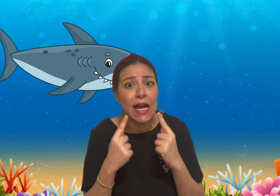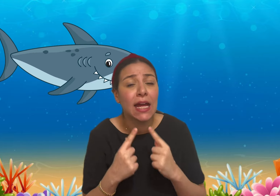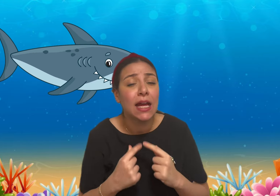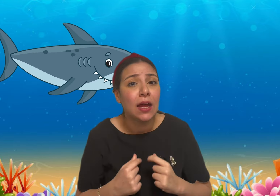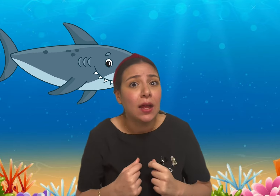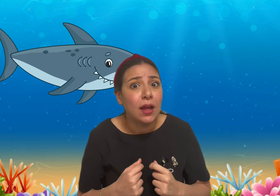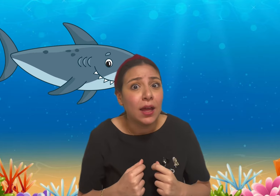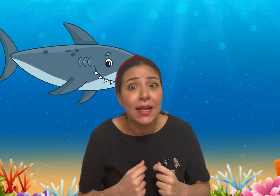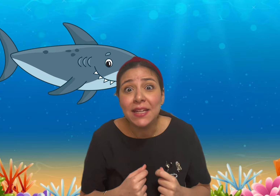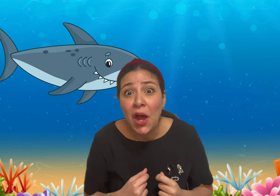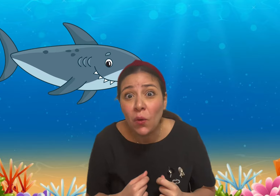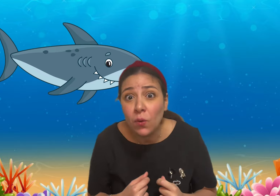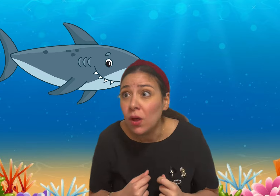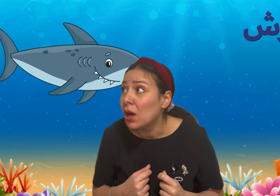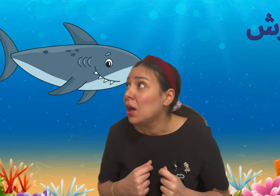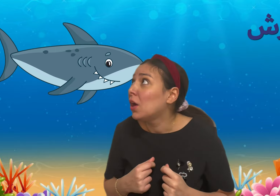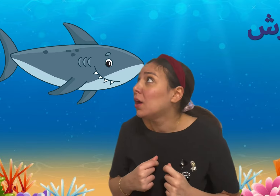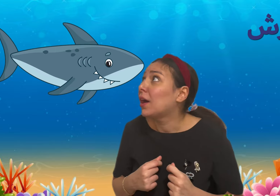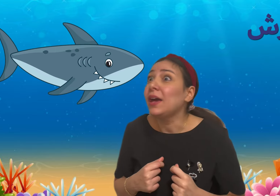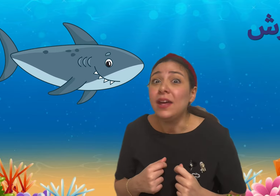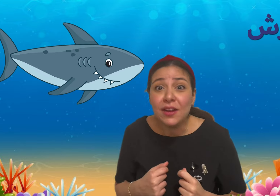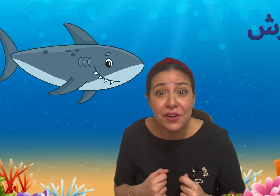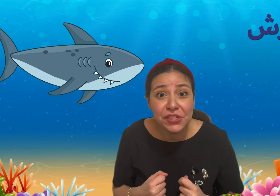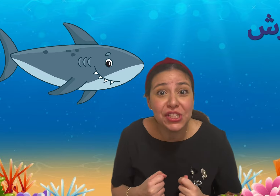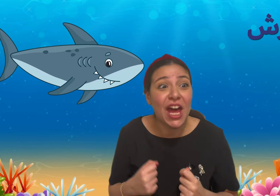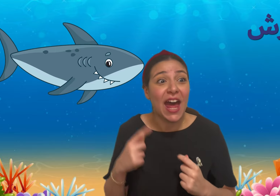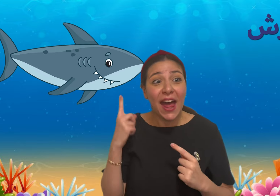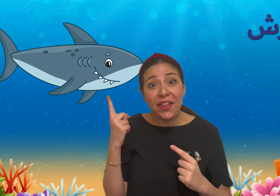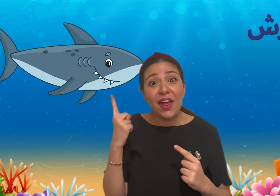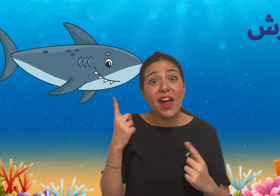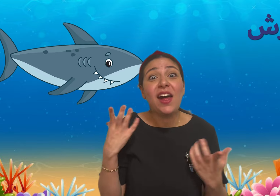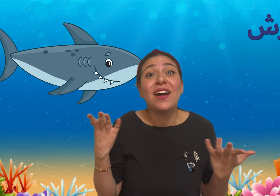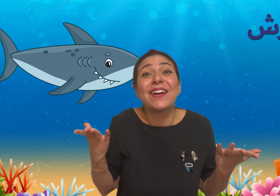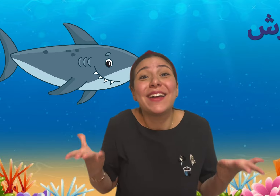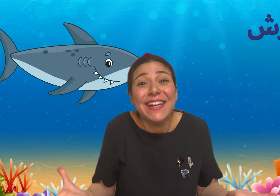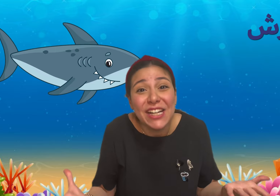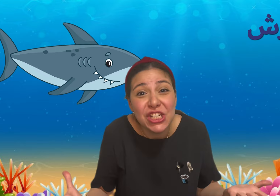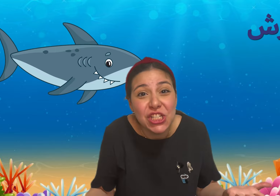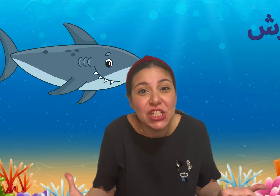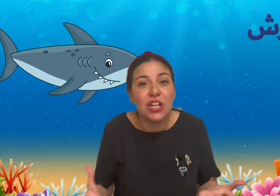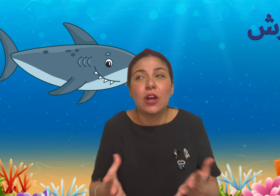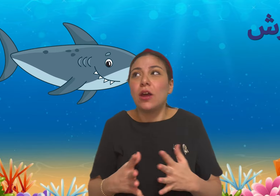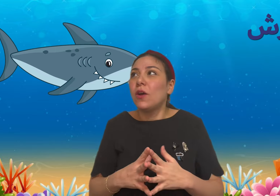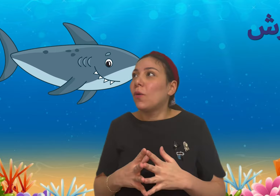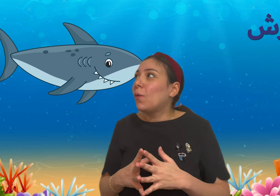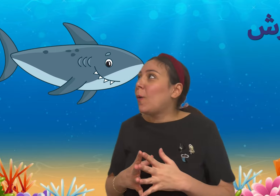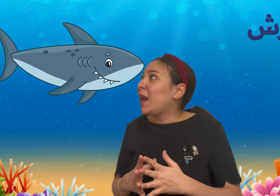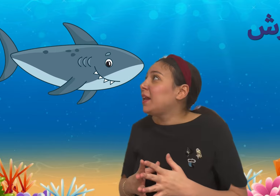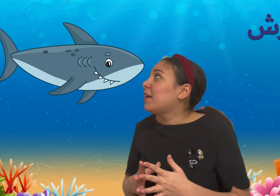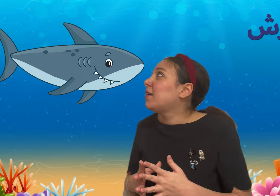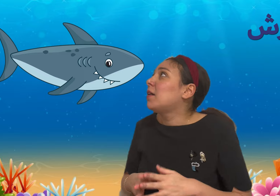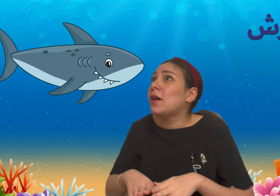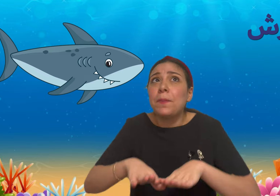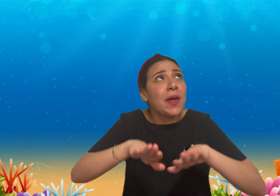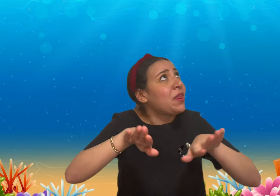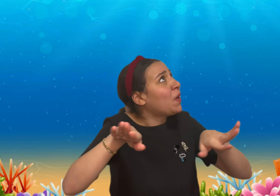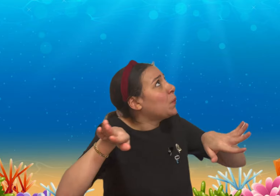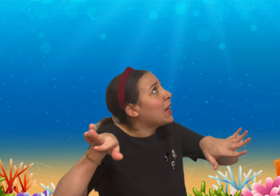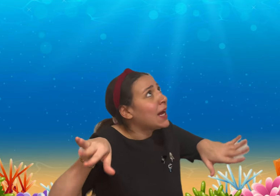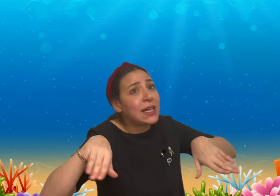إنه قرش هذا قرش ولنرى ماذا هناك